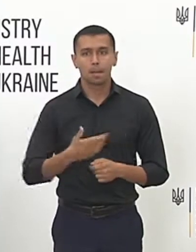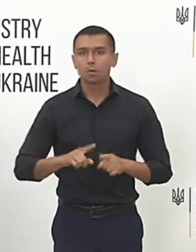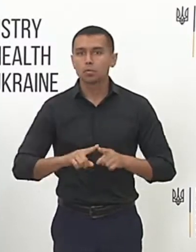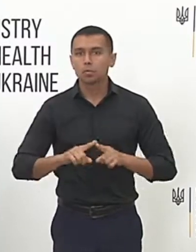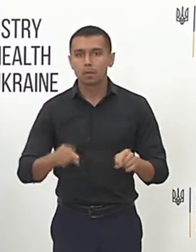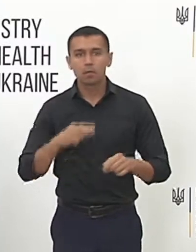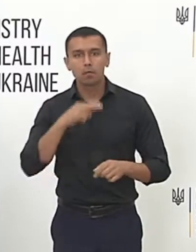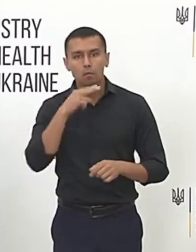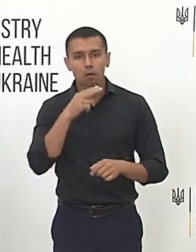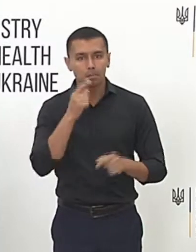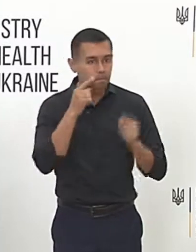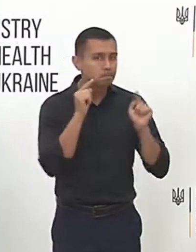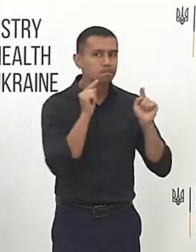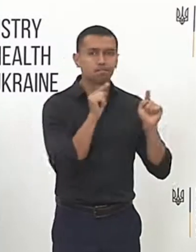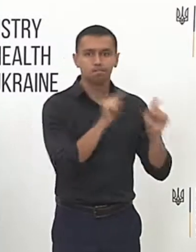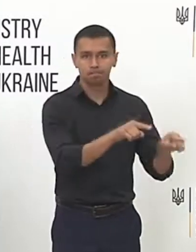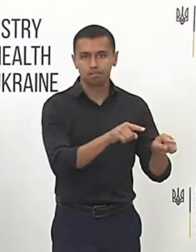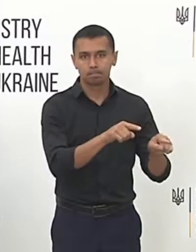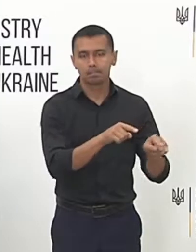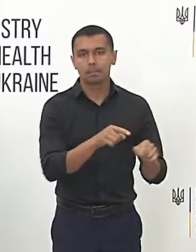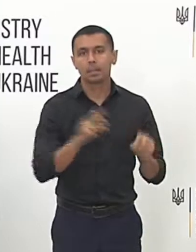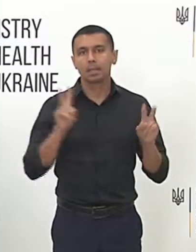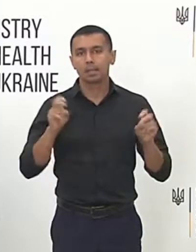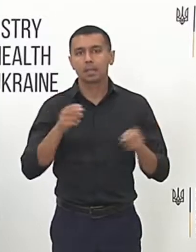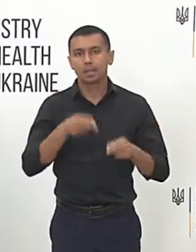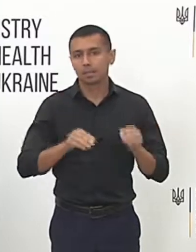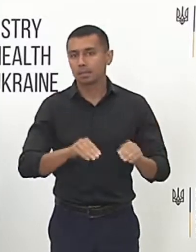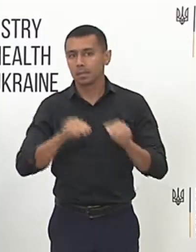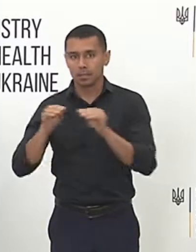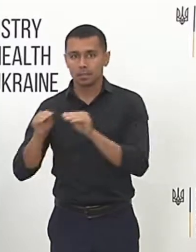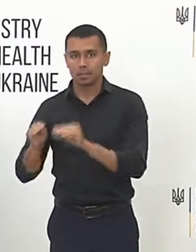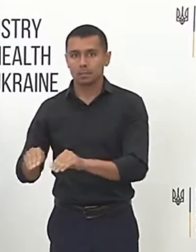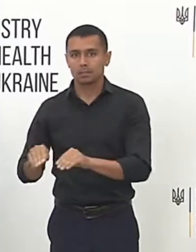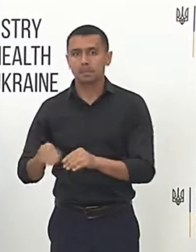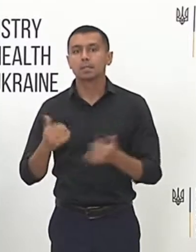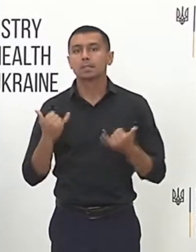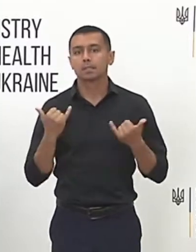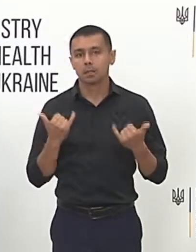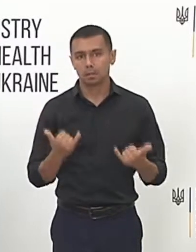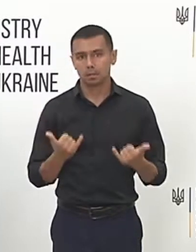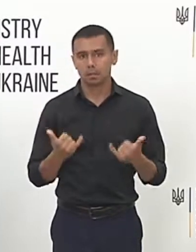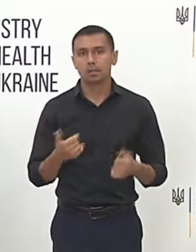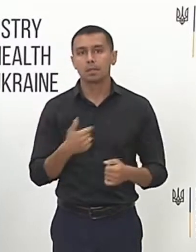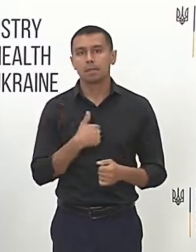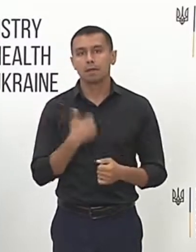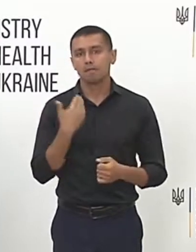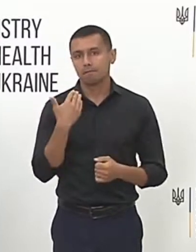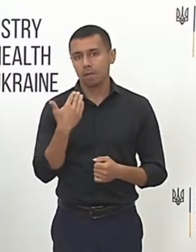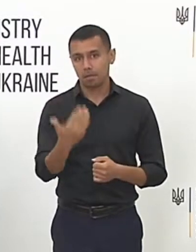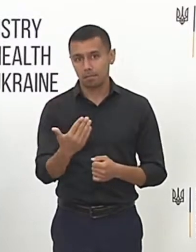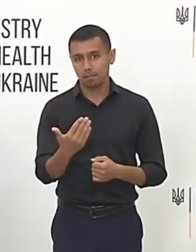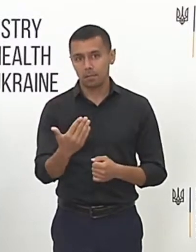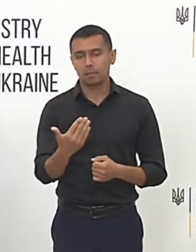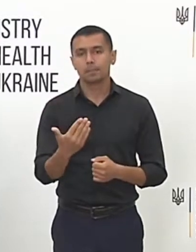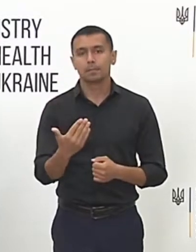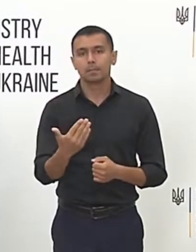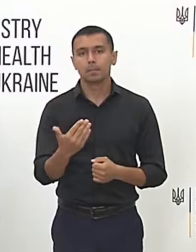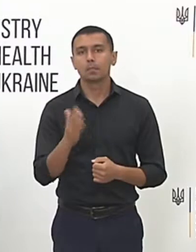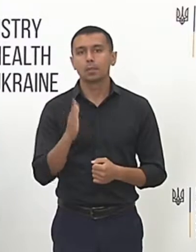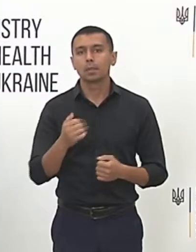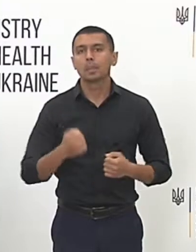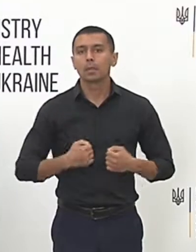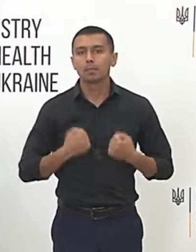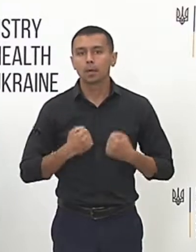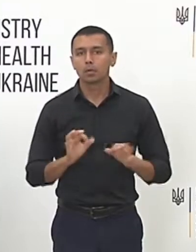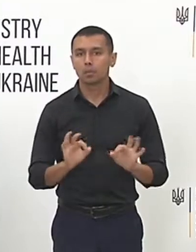особливу увагу приділили темі трансплантації. І зараз я вам буду